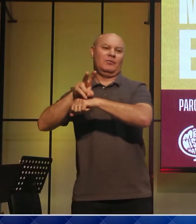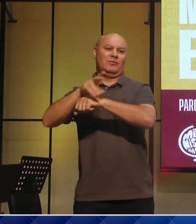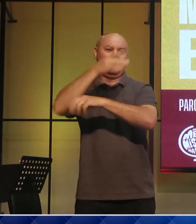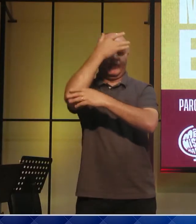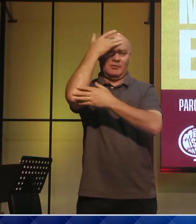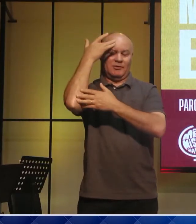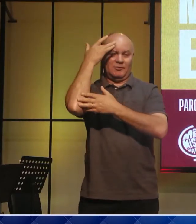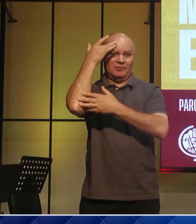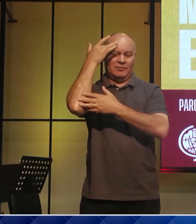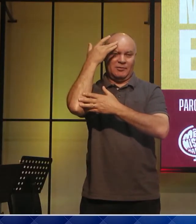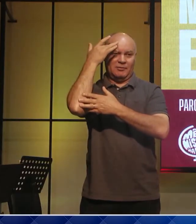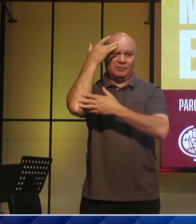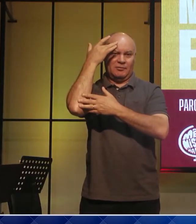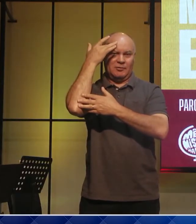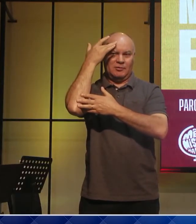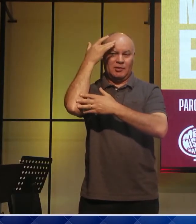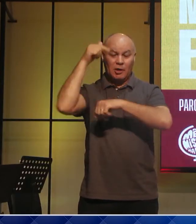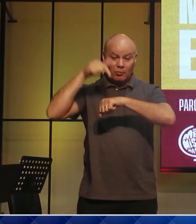Quando eu vi esse texto,